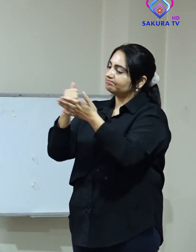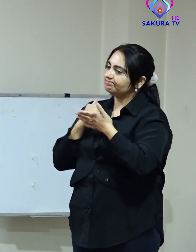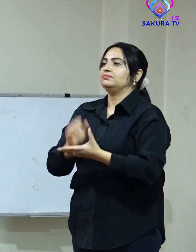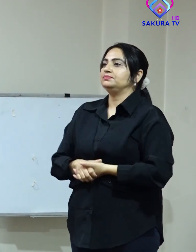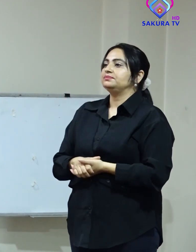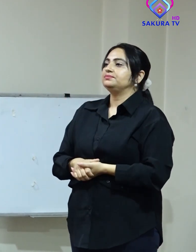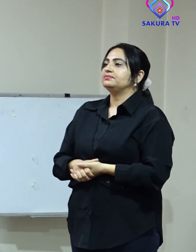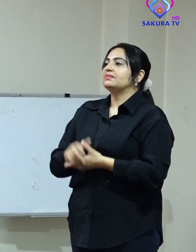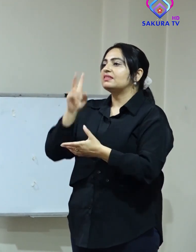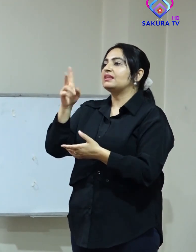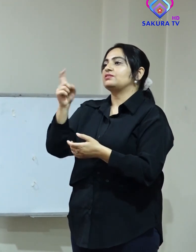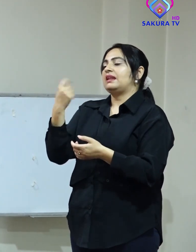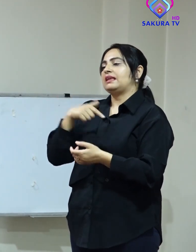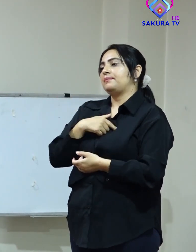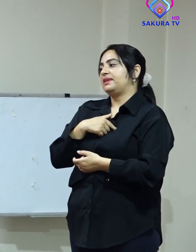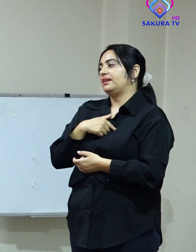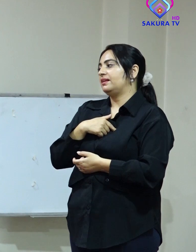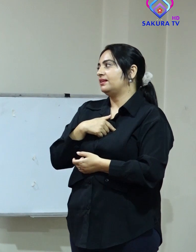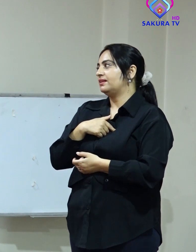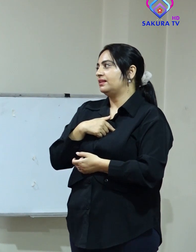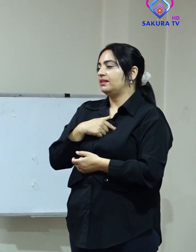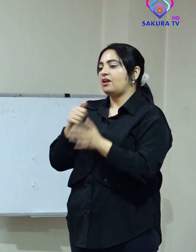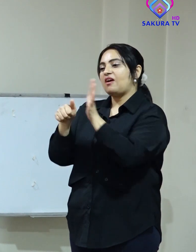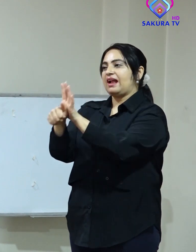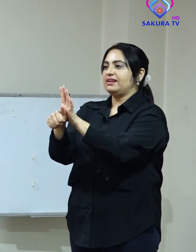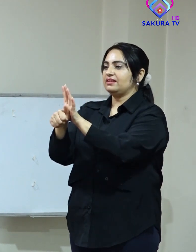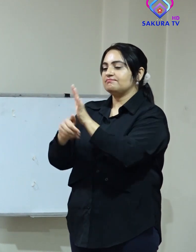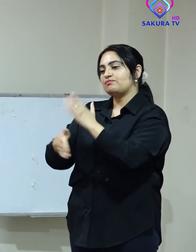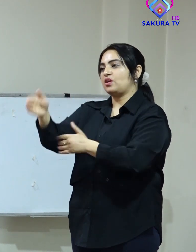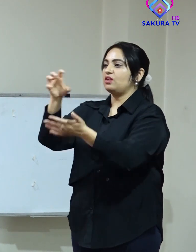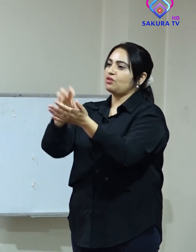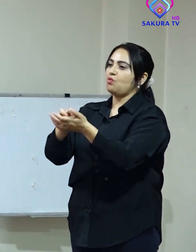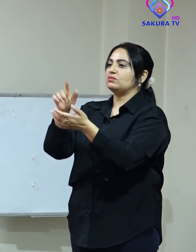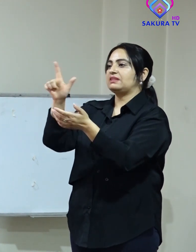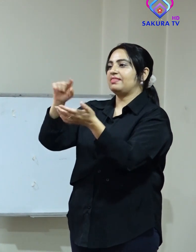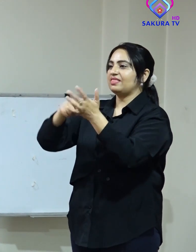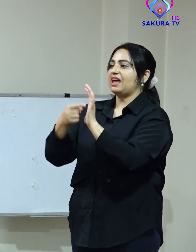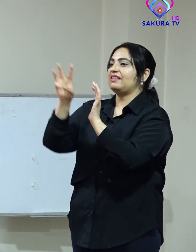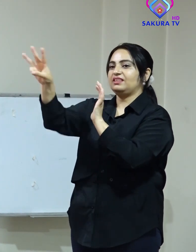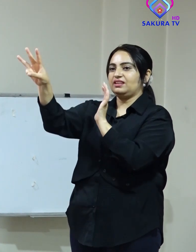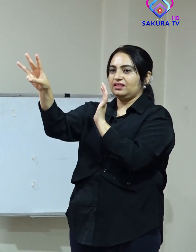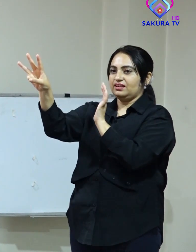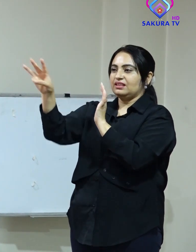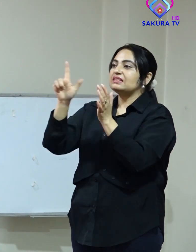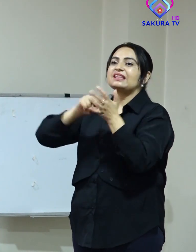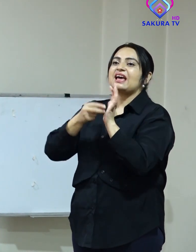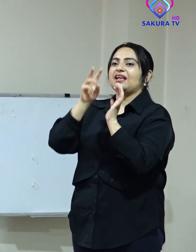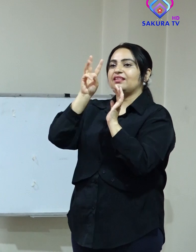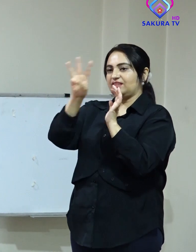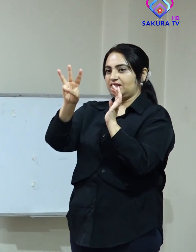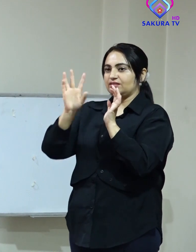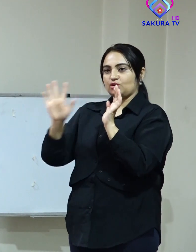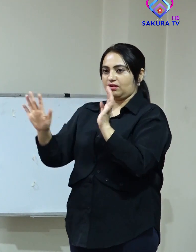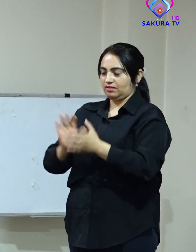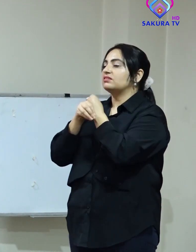दिनुहोस्। त्यसका लागि हामी अगाडि बढ्ने ठाउँ त्यो 7(3) चाहिँ तत्काल छ र